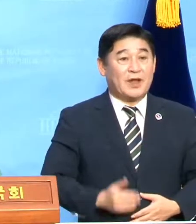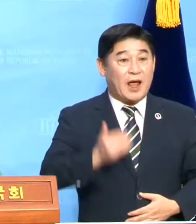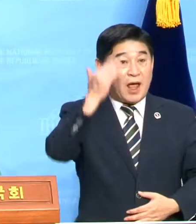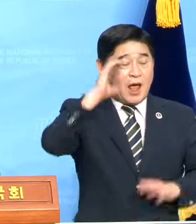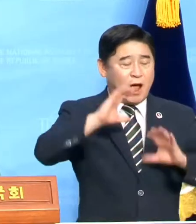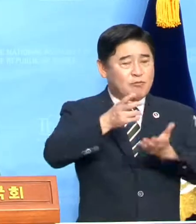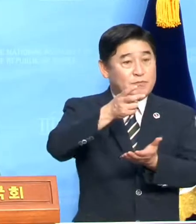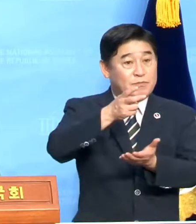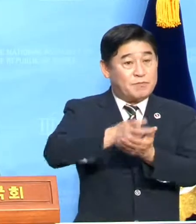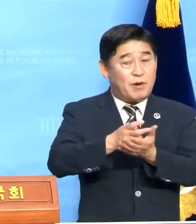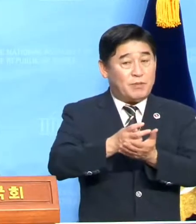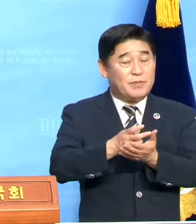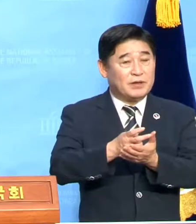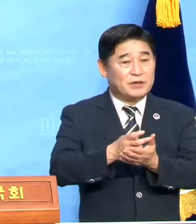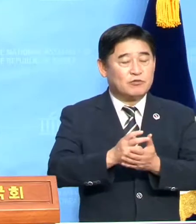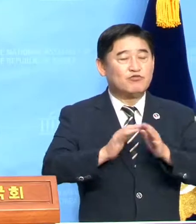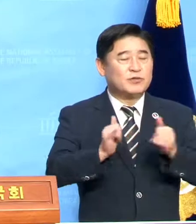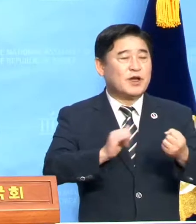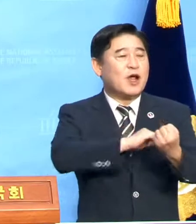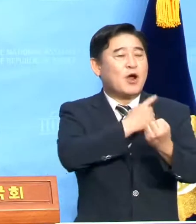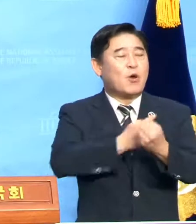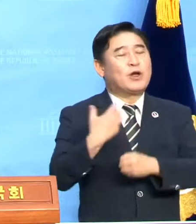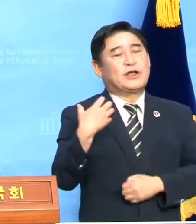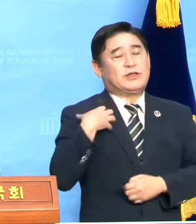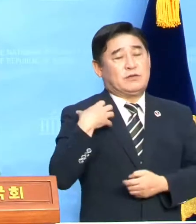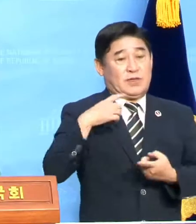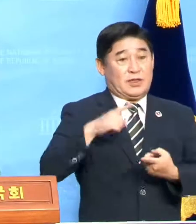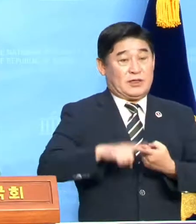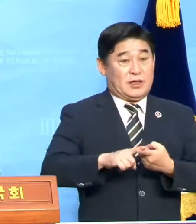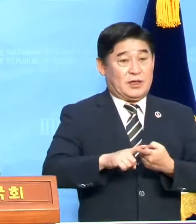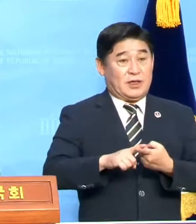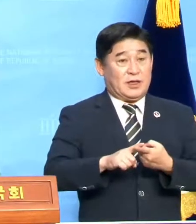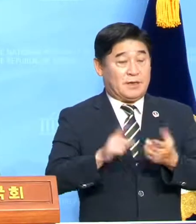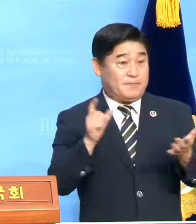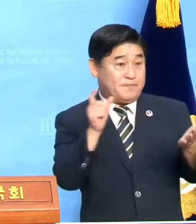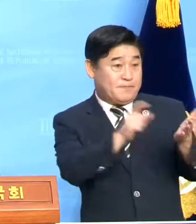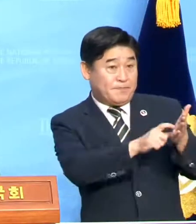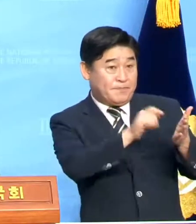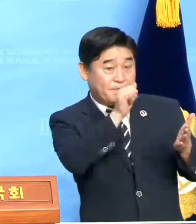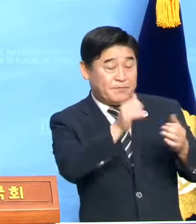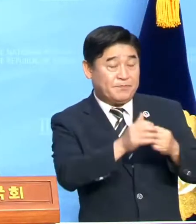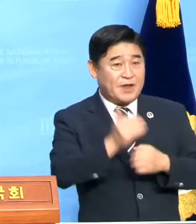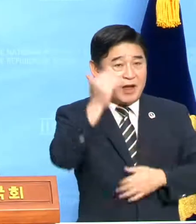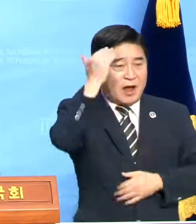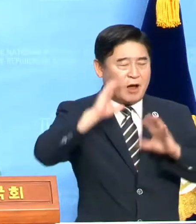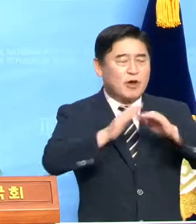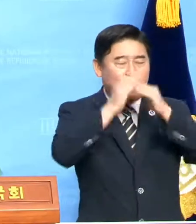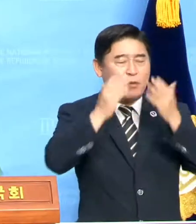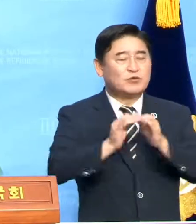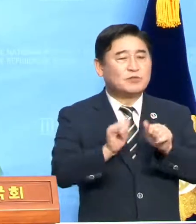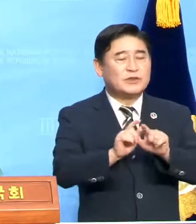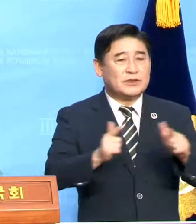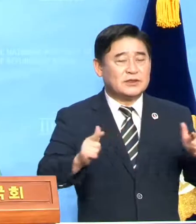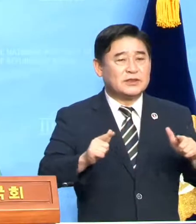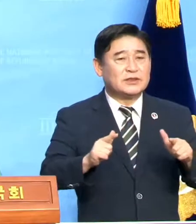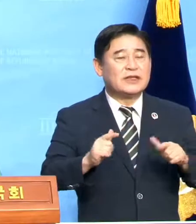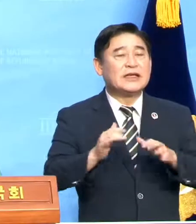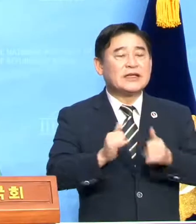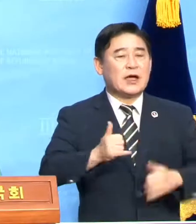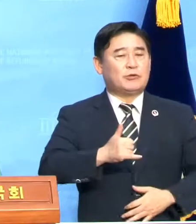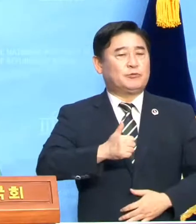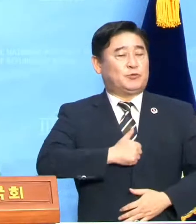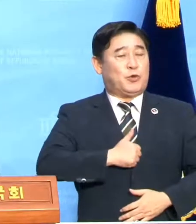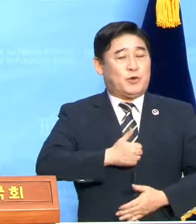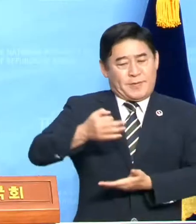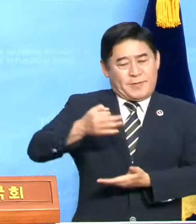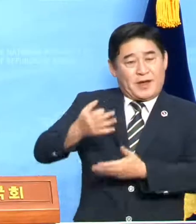대한민국 헌법이 장애는 부문의 권리와 의무에 대해 이렇게 이야기 하고 있습니다 대한민국의 모든 국민은 인간으로서의 존엄과 가치를